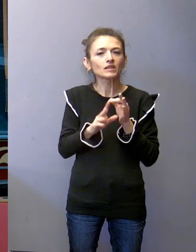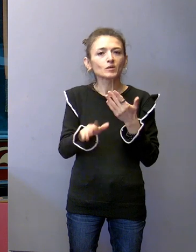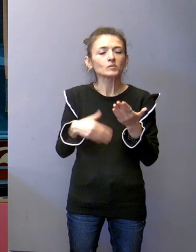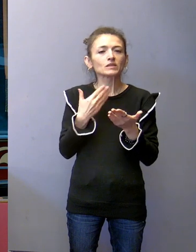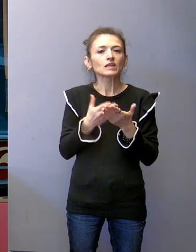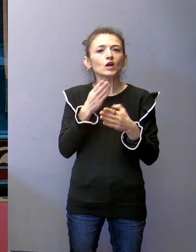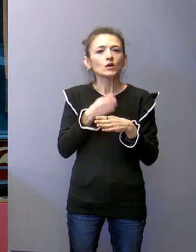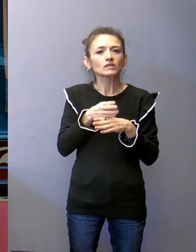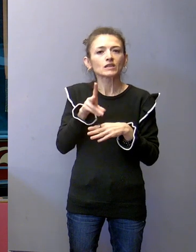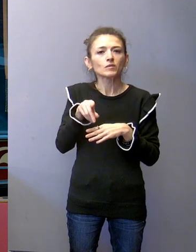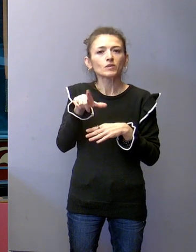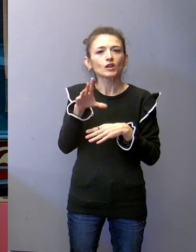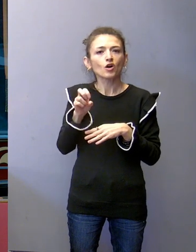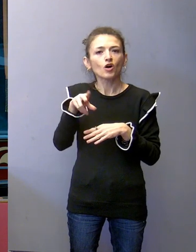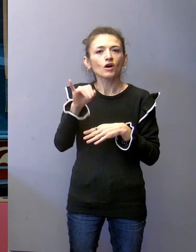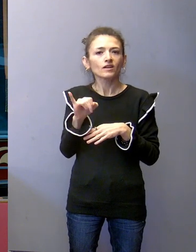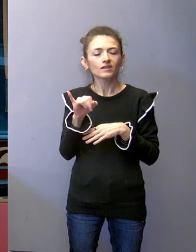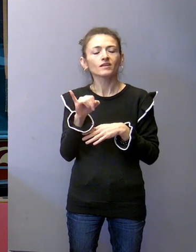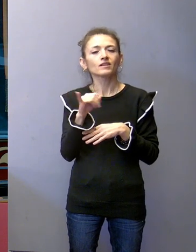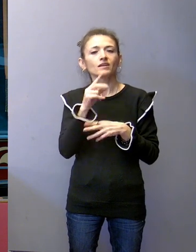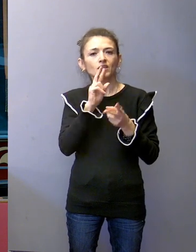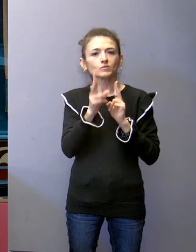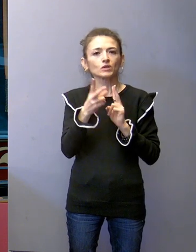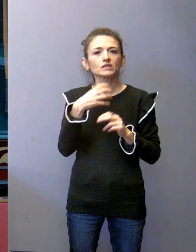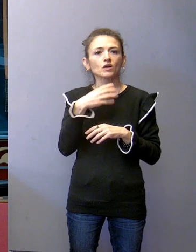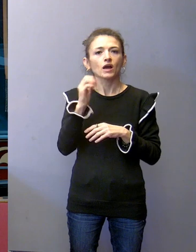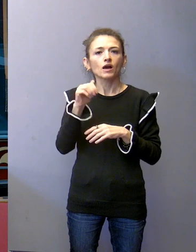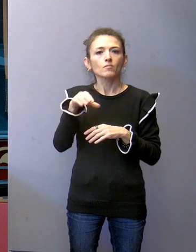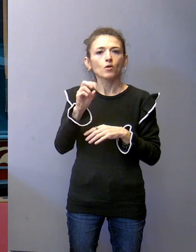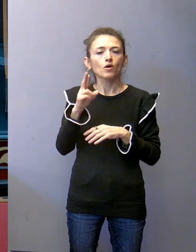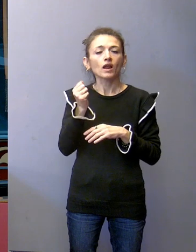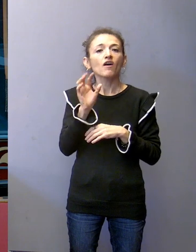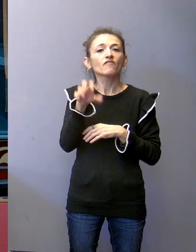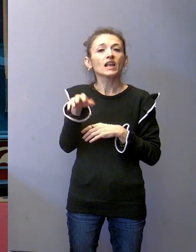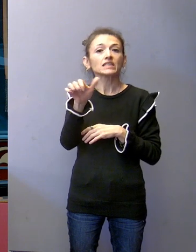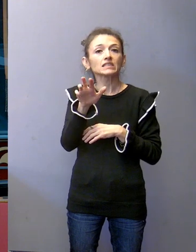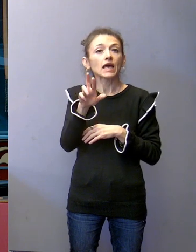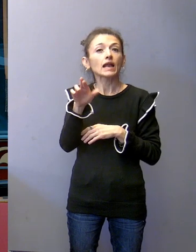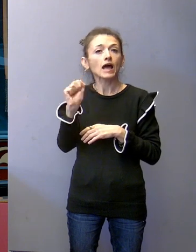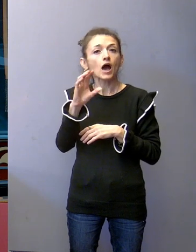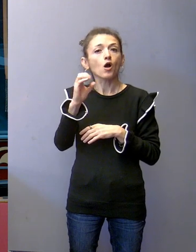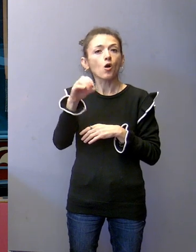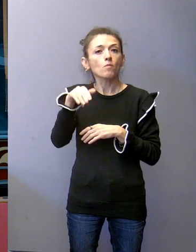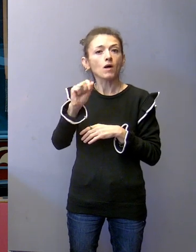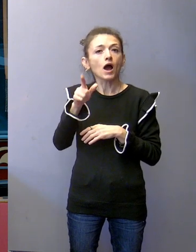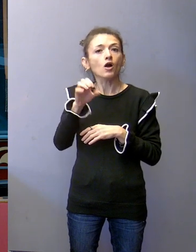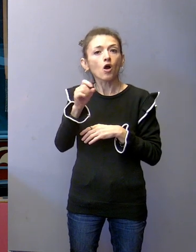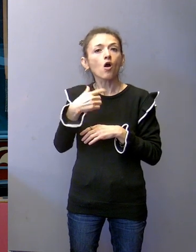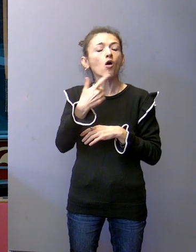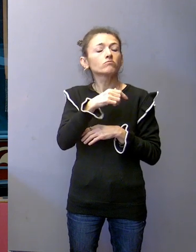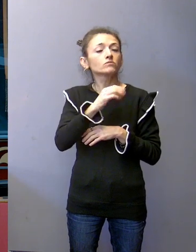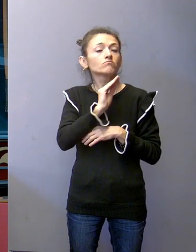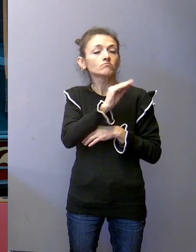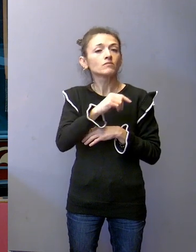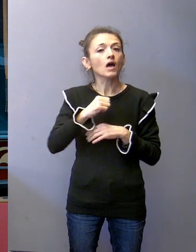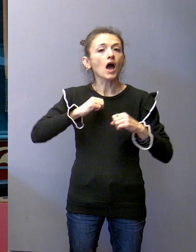consigliera pilloni risponderà l'assessore Campora Villa Serra di comago si chiede alla civica amministrazione se sono stati